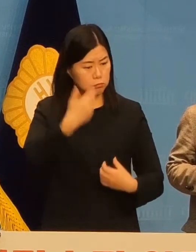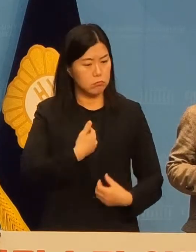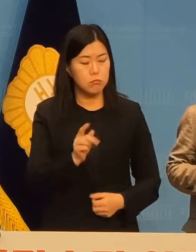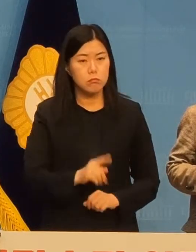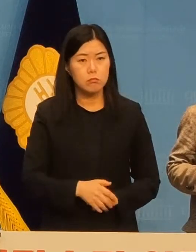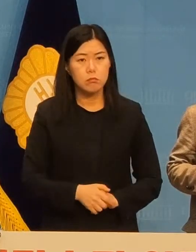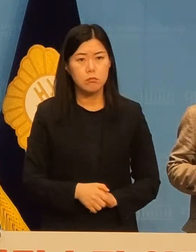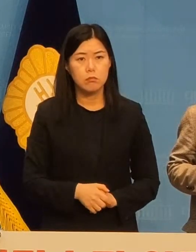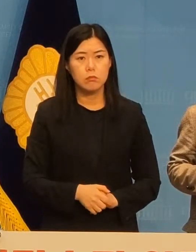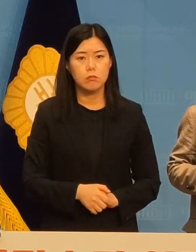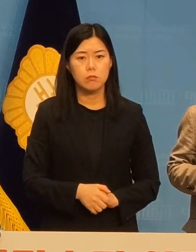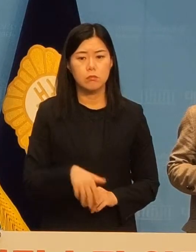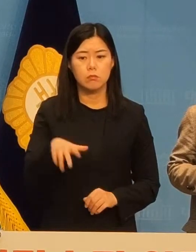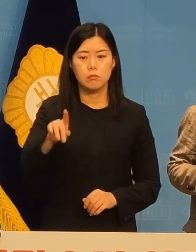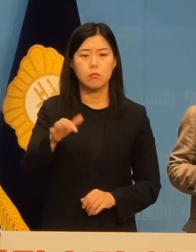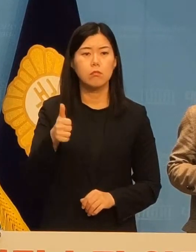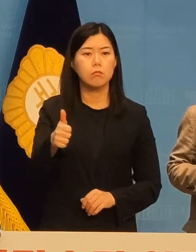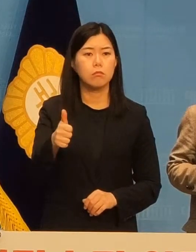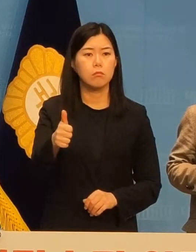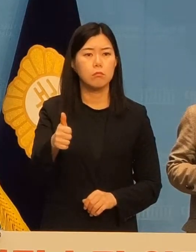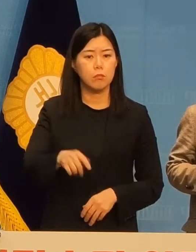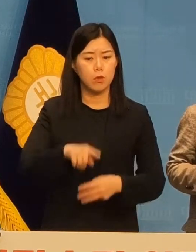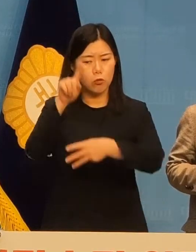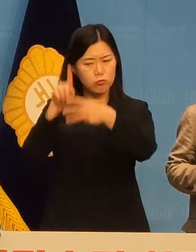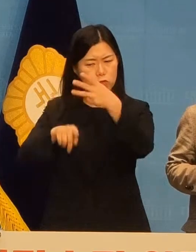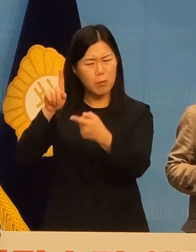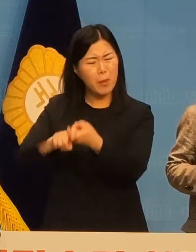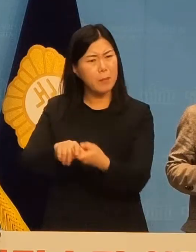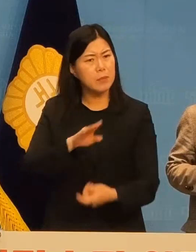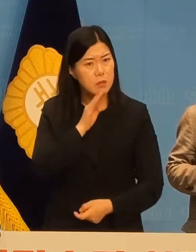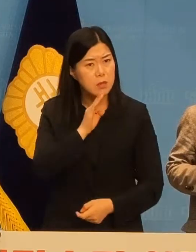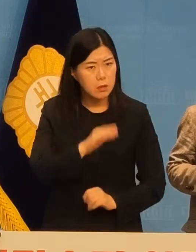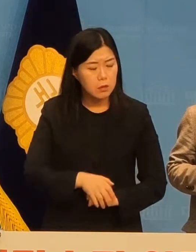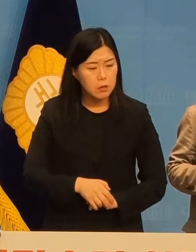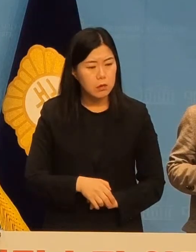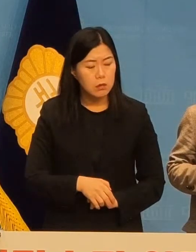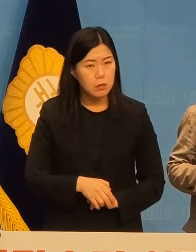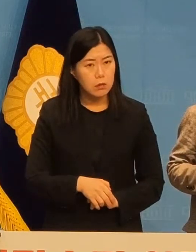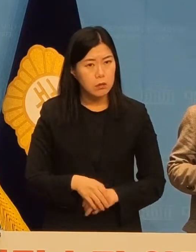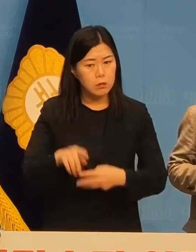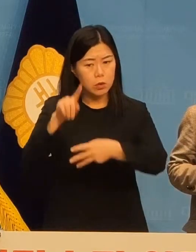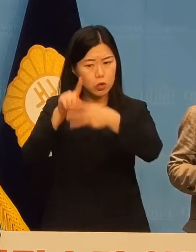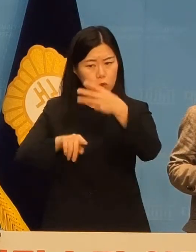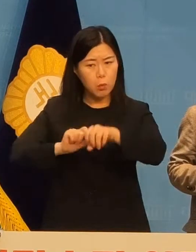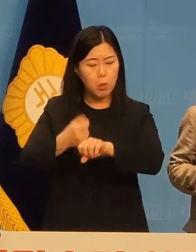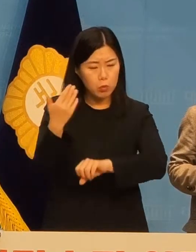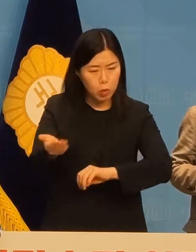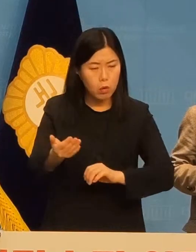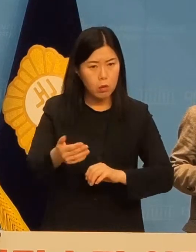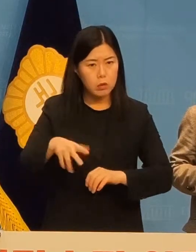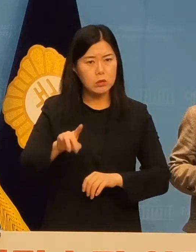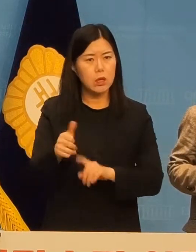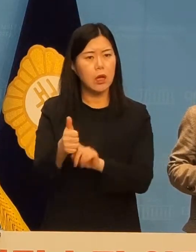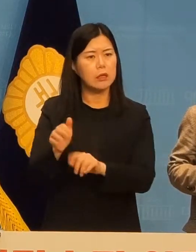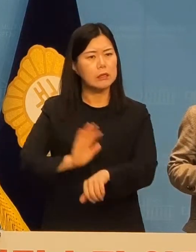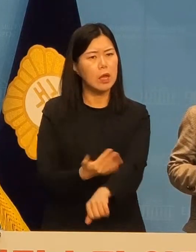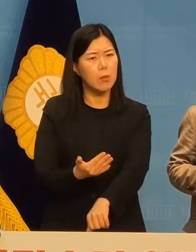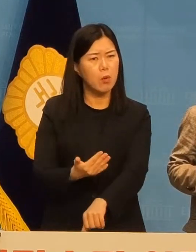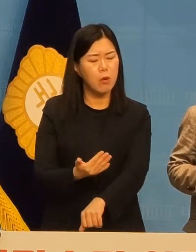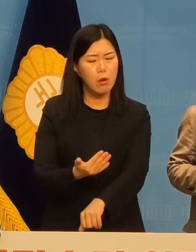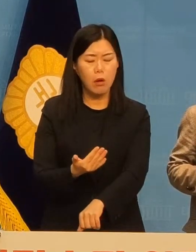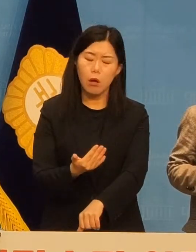요새 장동혁이 윤석열 편이냐, 윤석열 처벌받으면 장동혁도 뭐 잘못되는 거